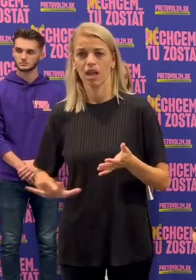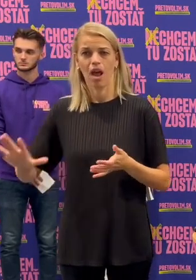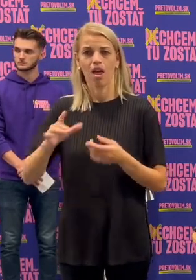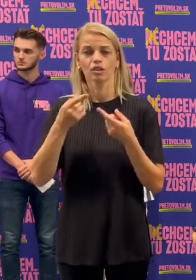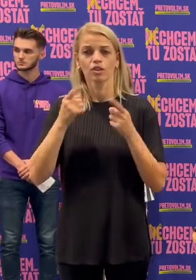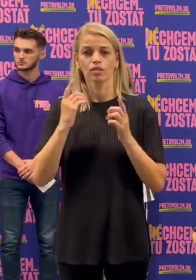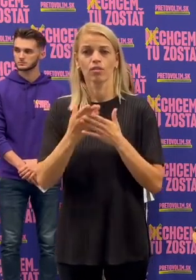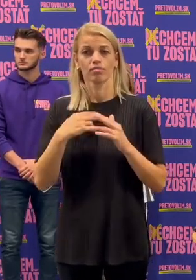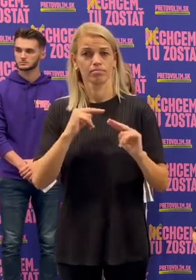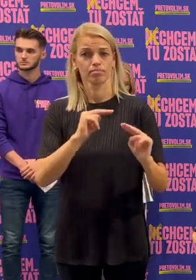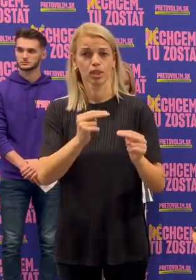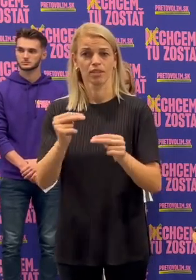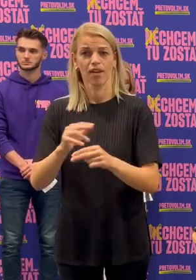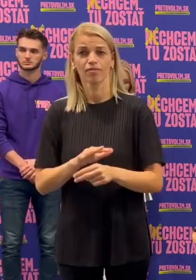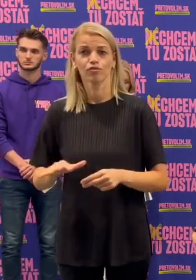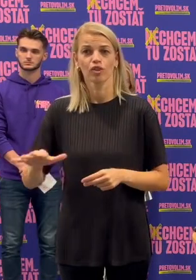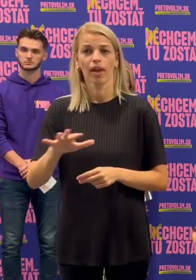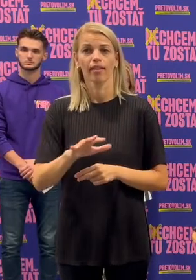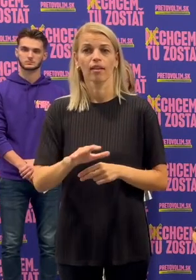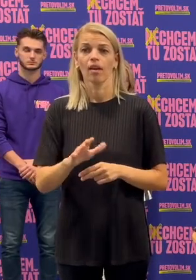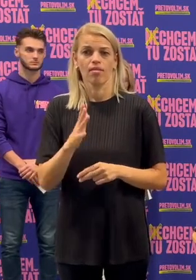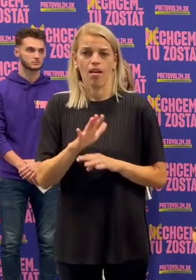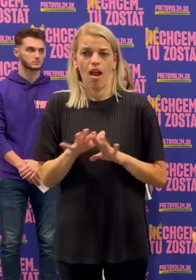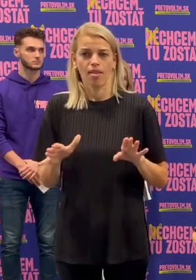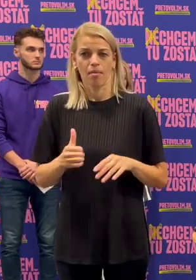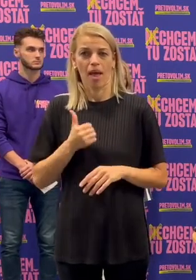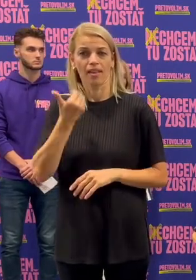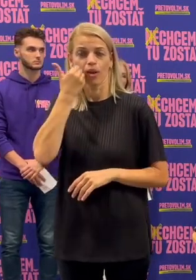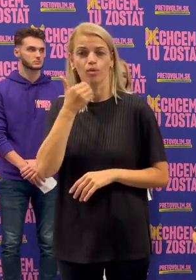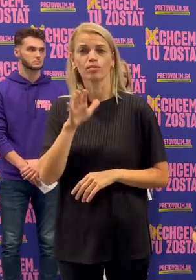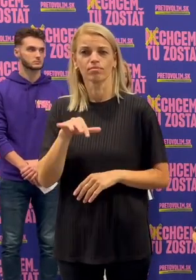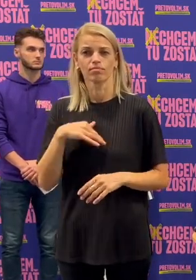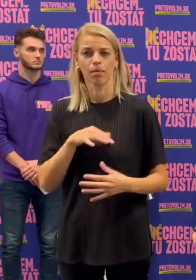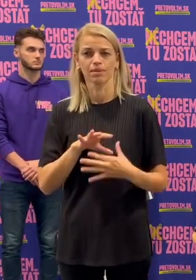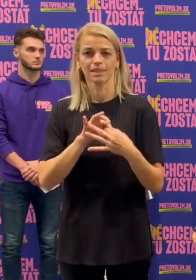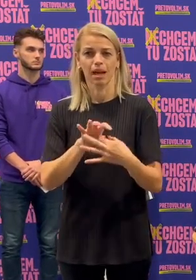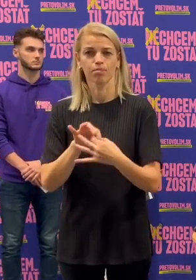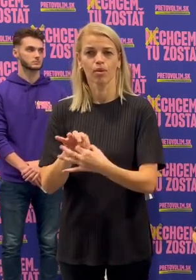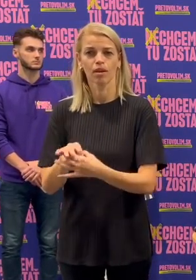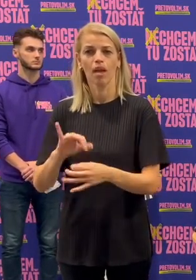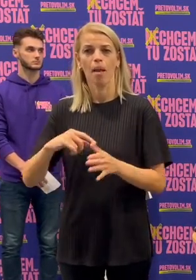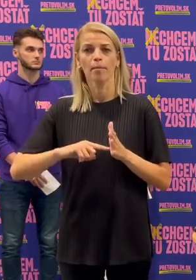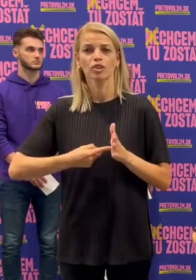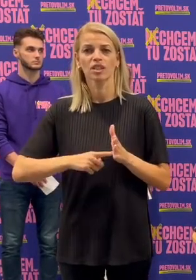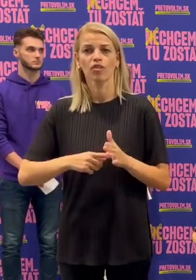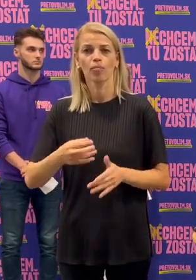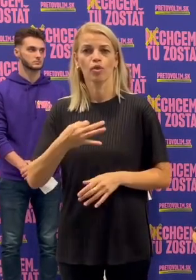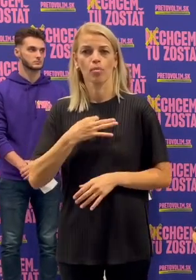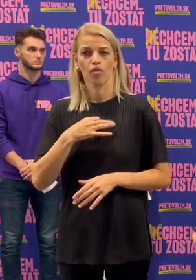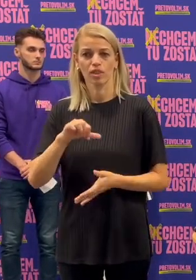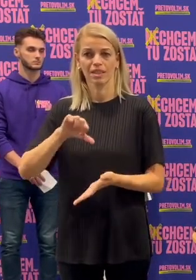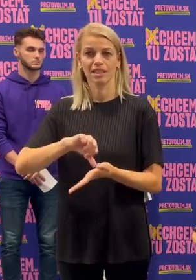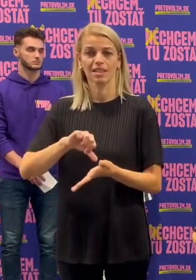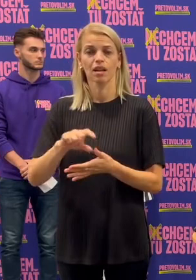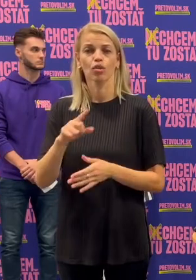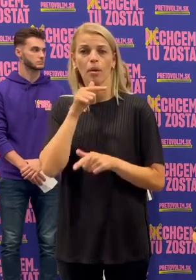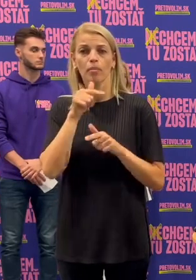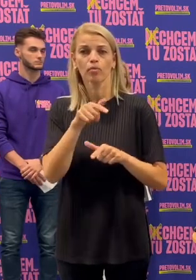takže pozývam všetkých, nielen teda mladých ľudí, aby sa zapojili aj prostredníctvom dobrovoľníckych centier,